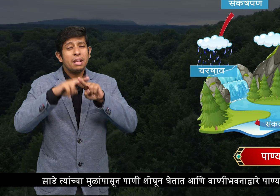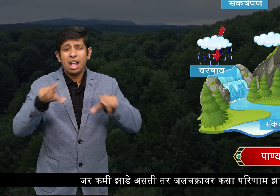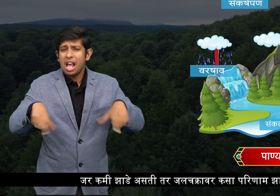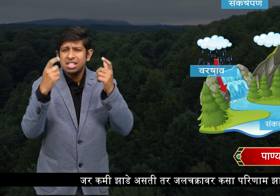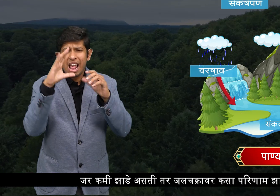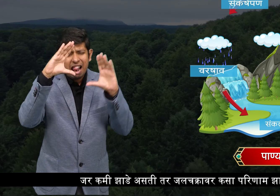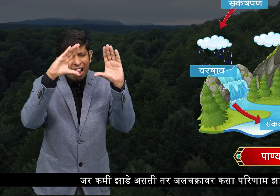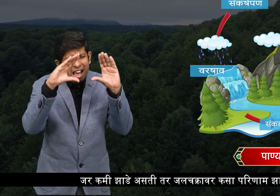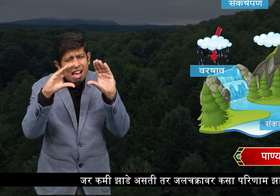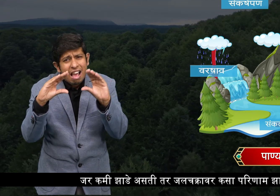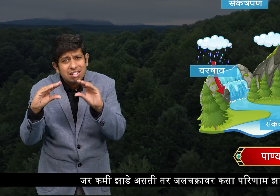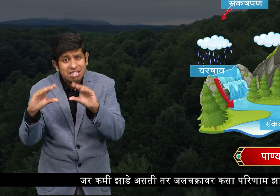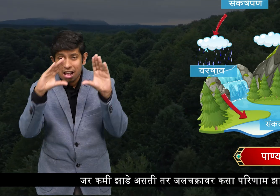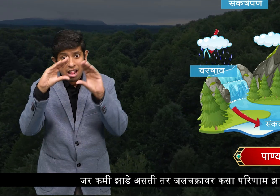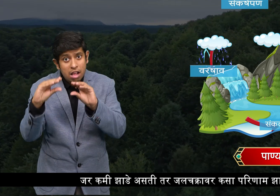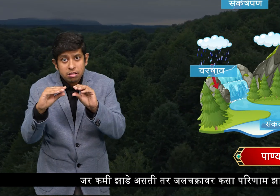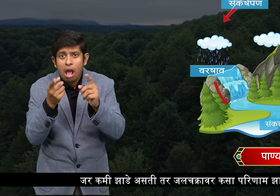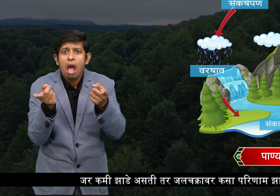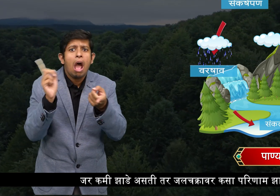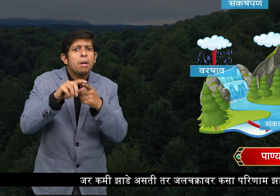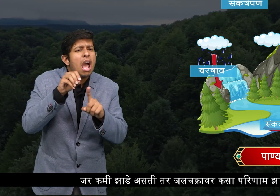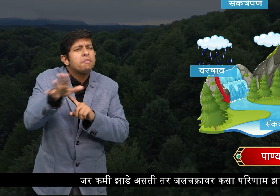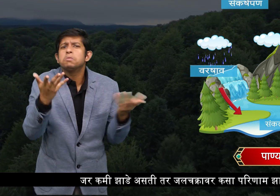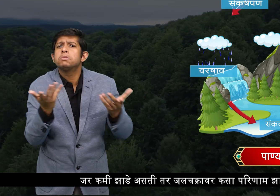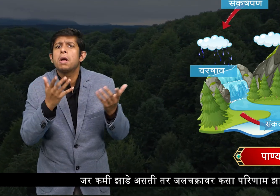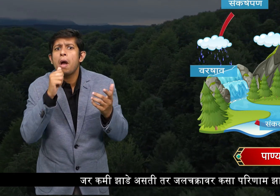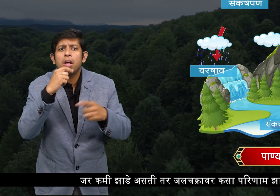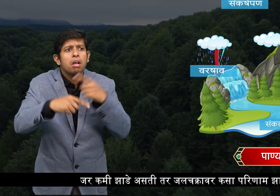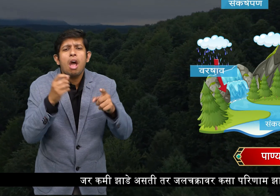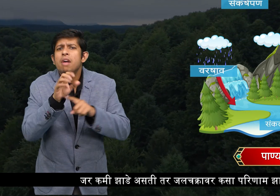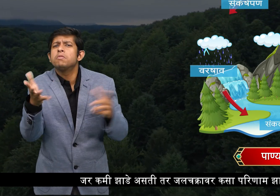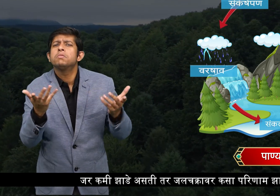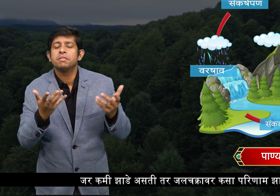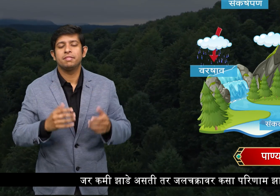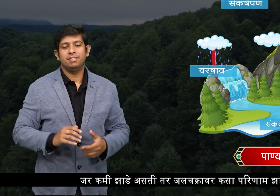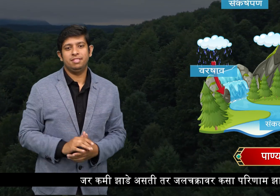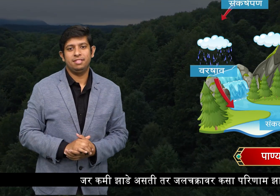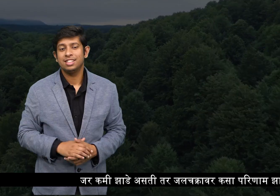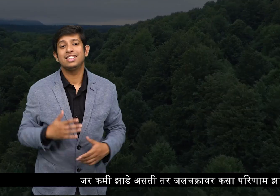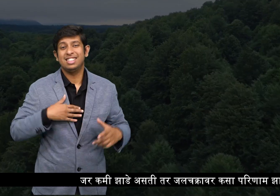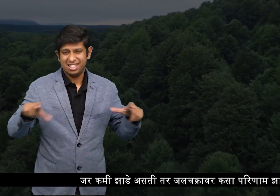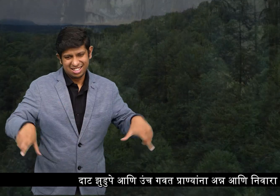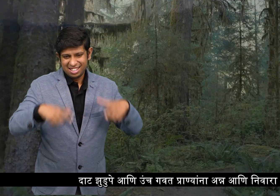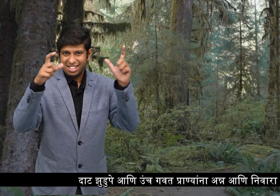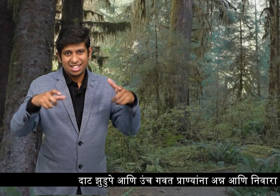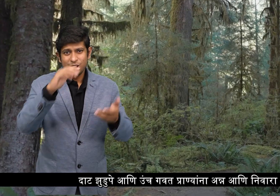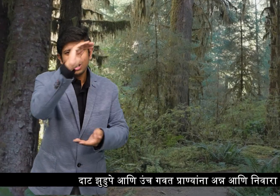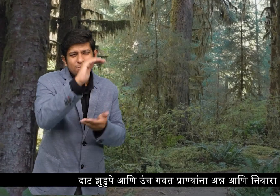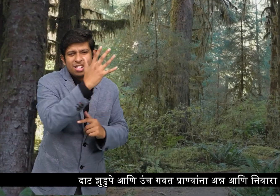जर कमी झाडे असती तर जलचक्रावर कसा परिणाम झाला असता? दाट झुडपे आणि